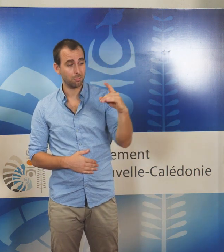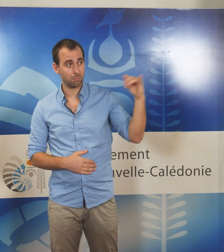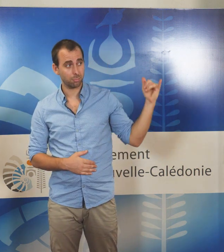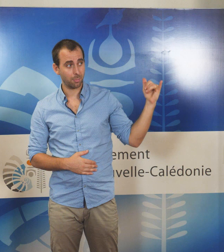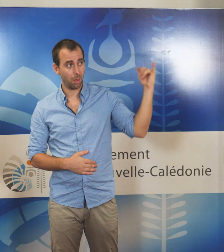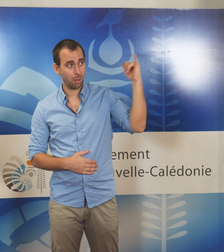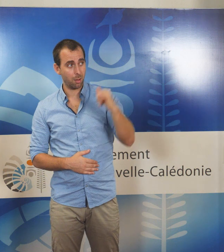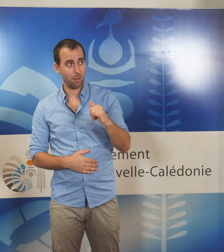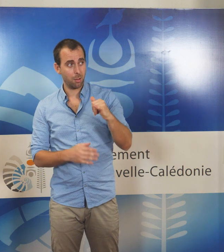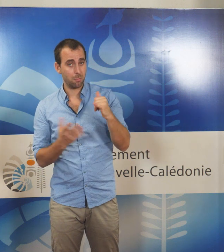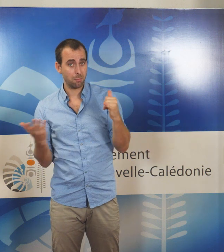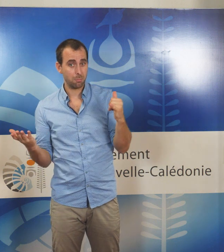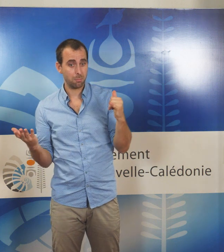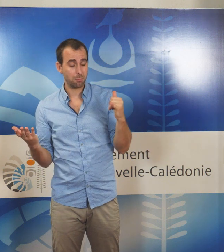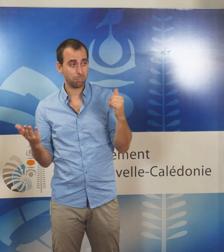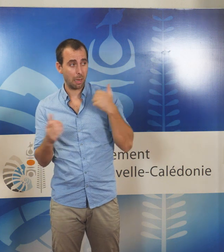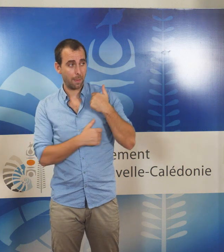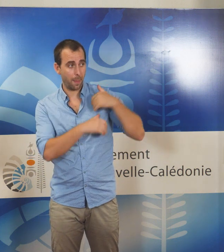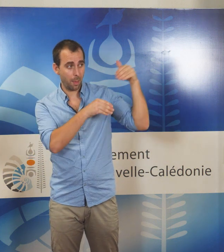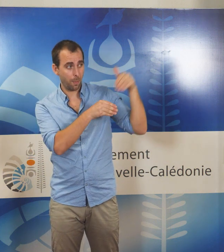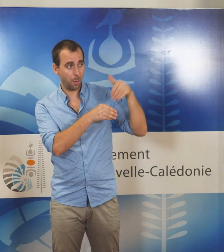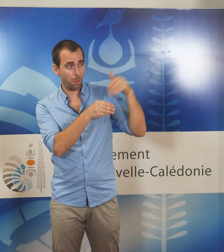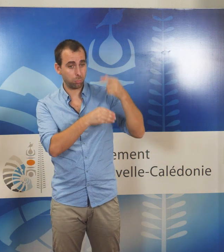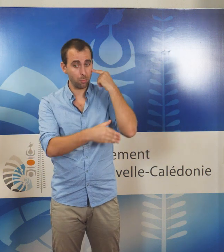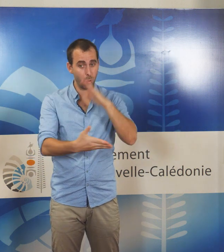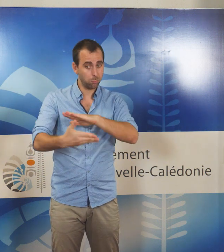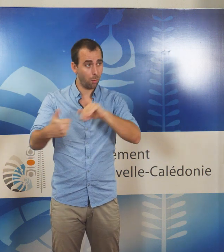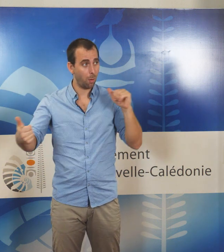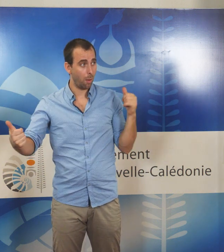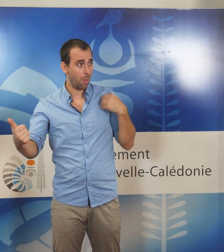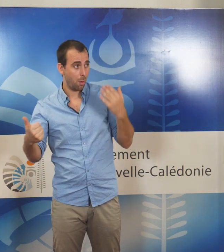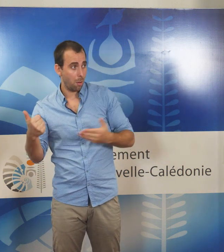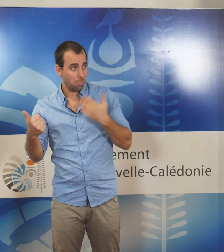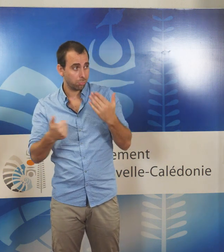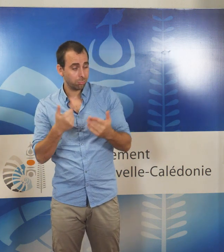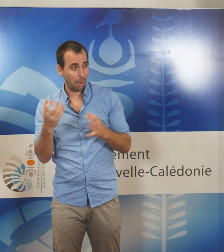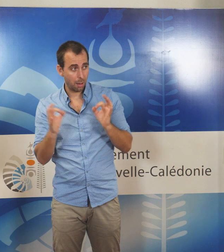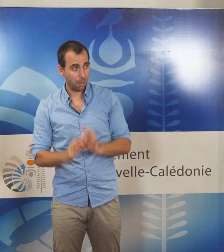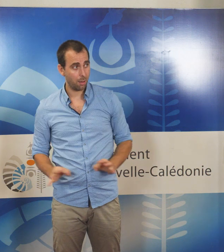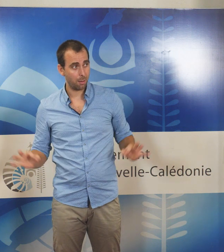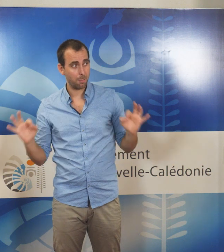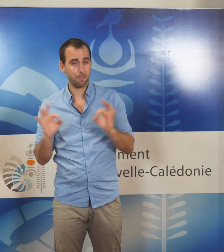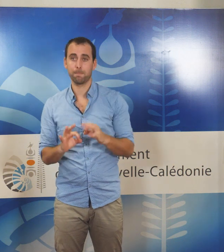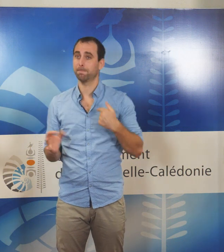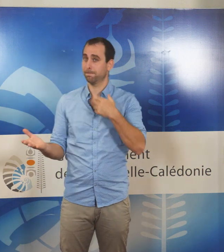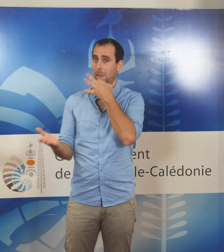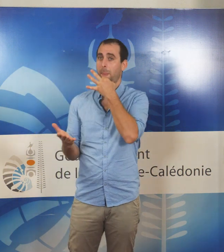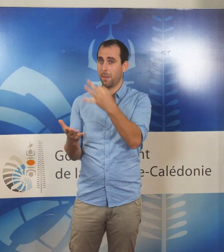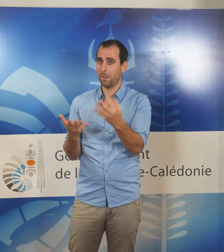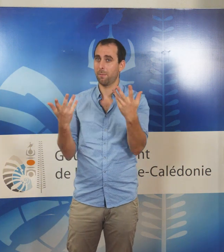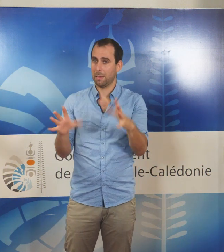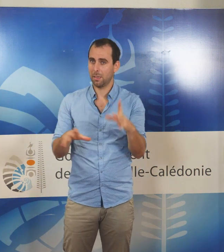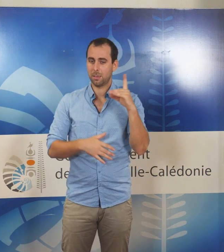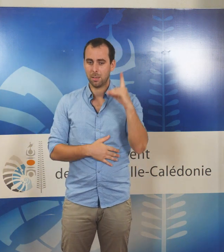qui arrive dimanche et qui emporte des militaires pour une relève ou pour un quelconque roulement. Je vous dis, à ma connaissance, il n'y a pas de vol qui arrive